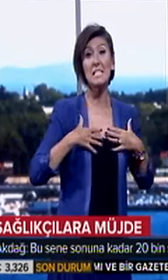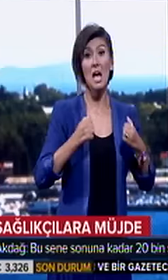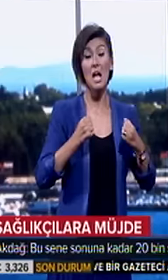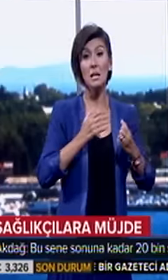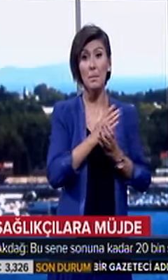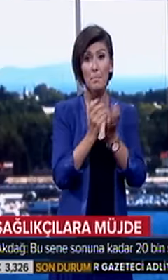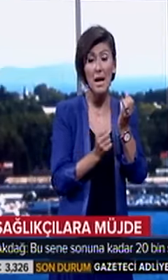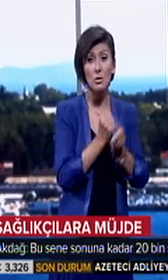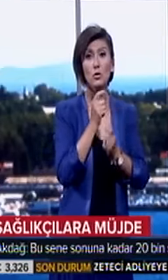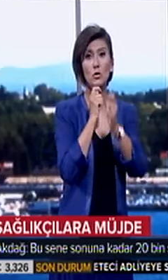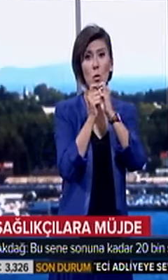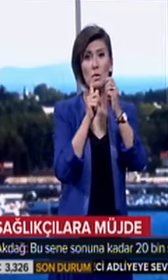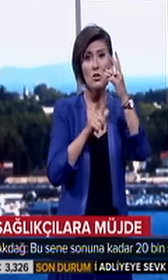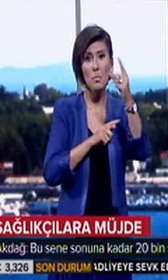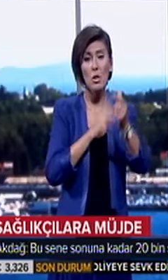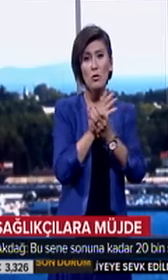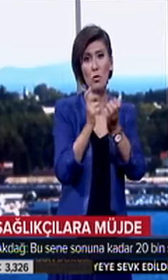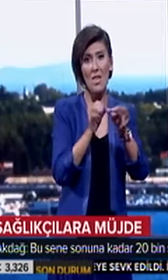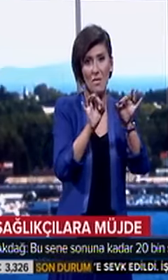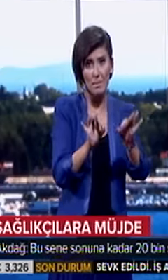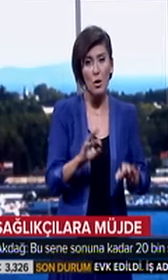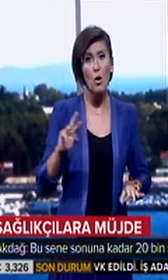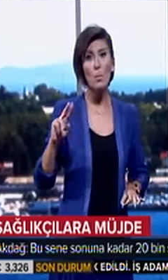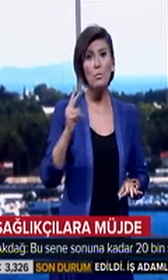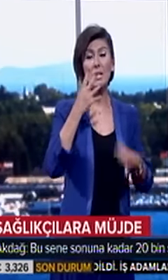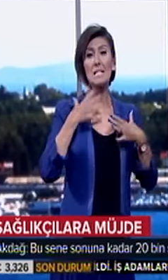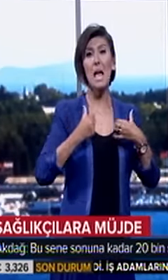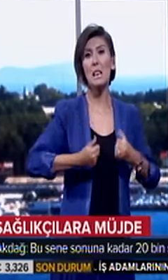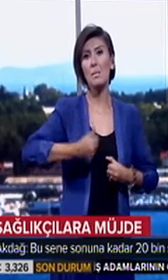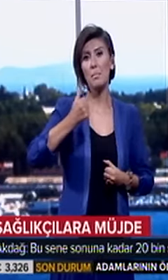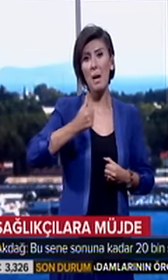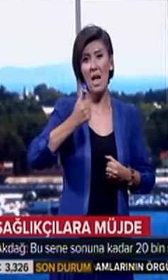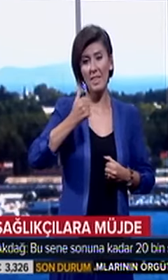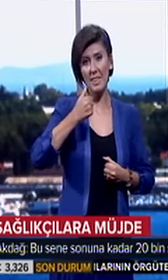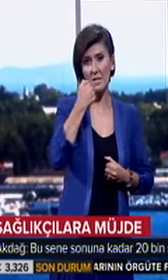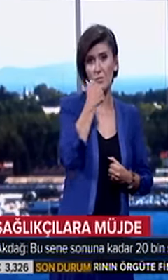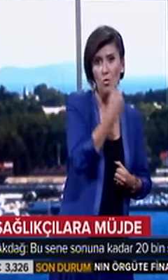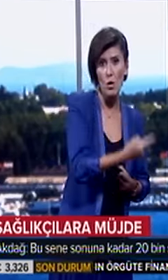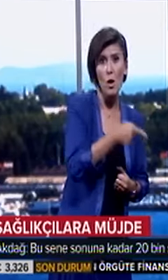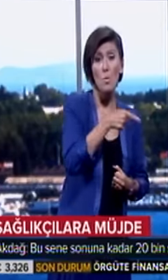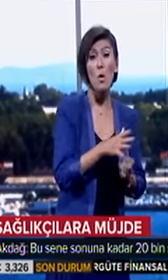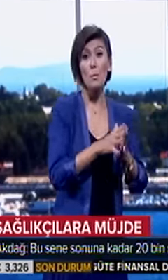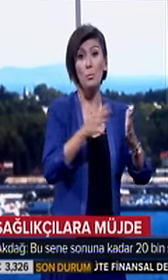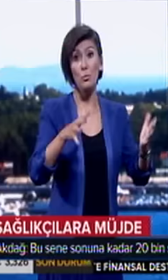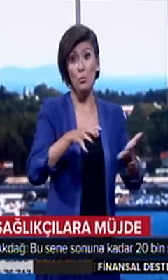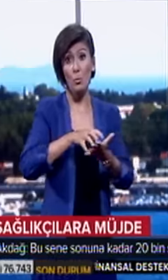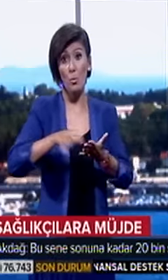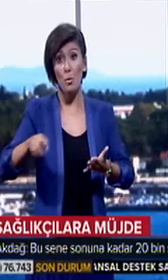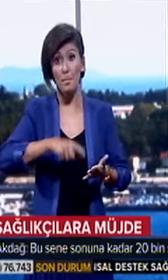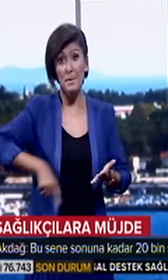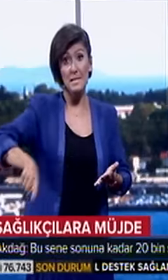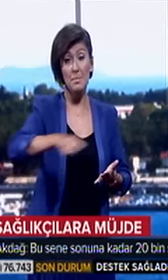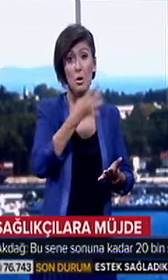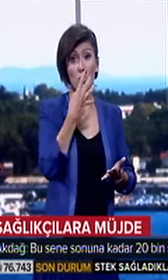personeli sözleşmeli olarak göreve başlayacak. Müjdeyi Sağlık Bakanı Recep Akdağ verdi. Bunların büyük bölümü